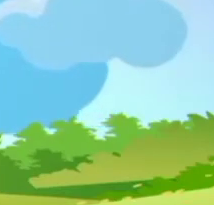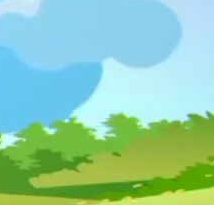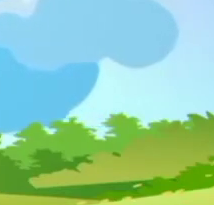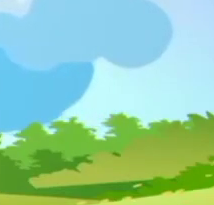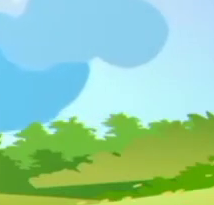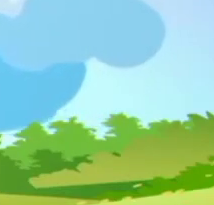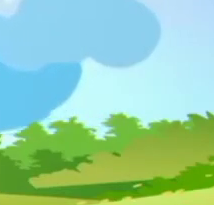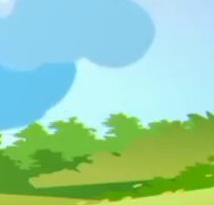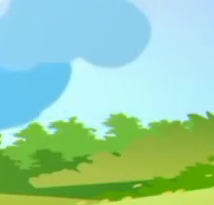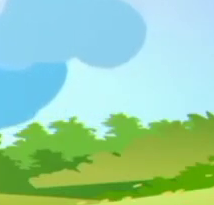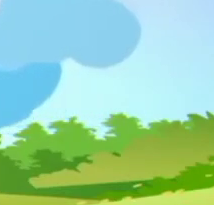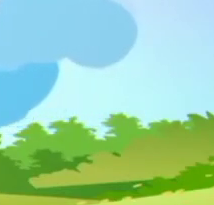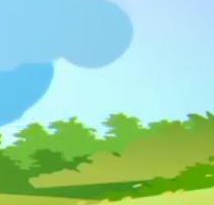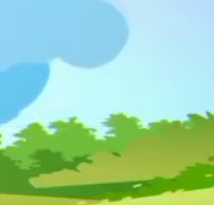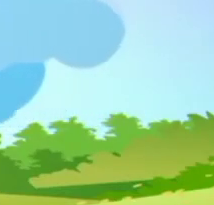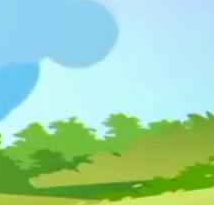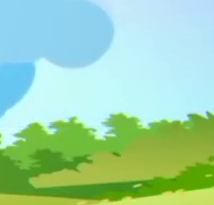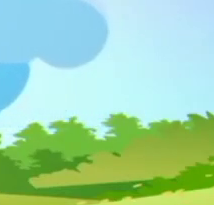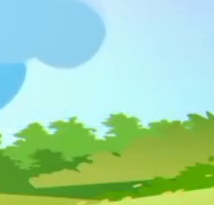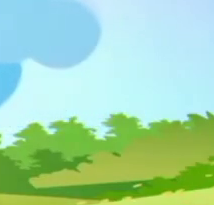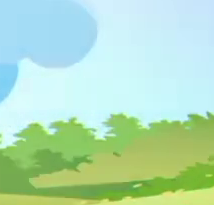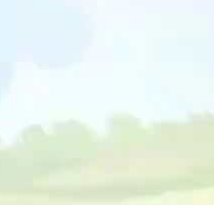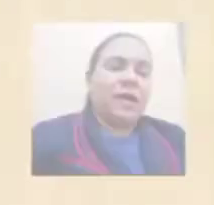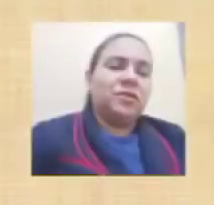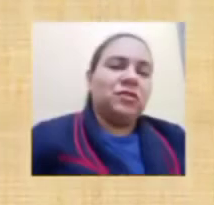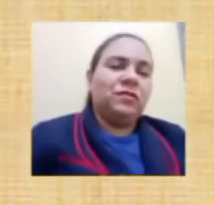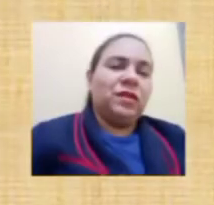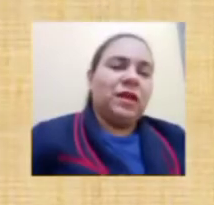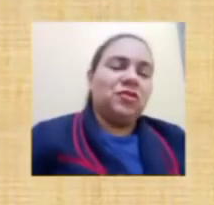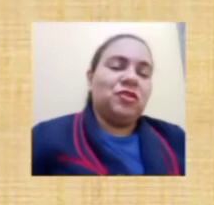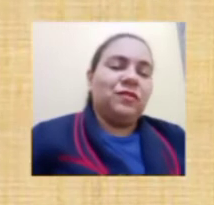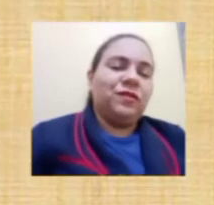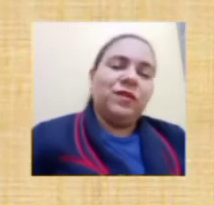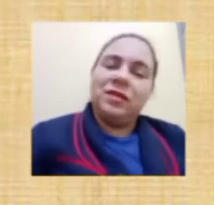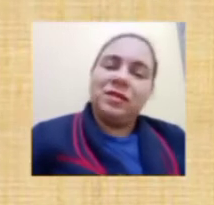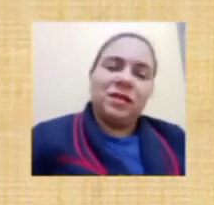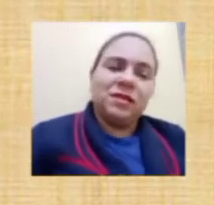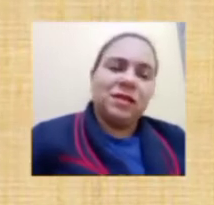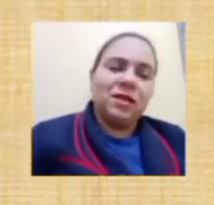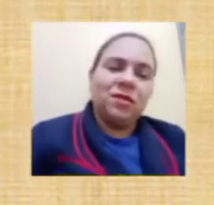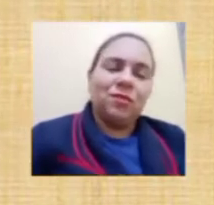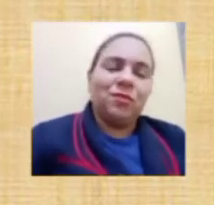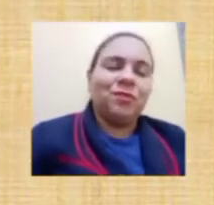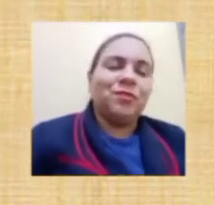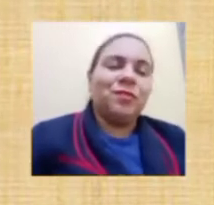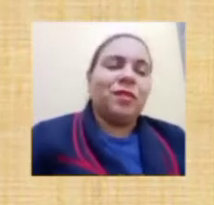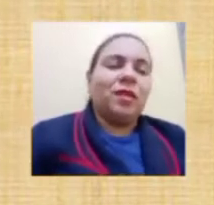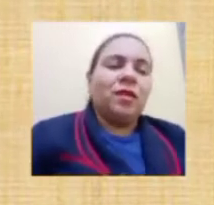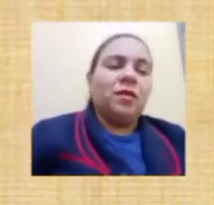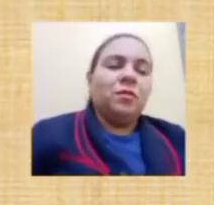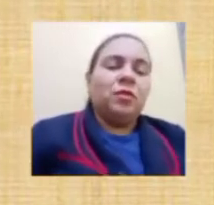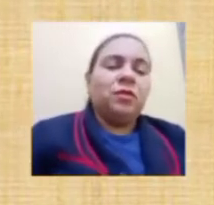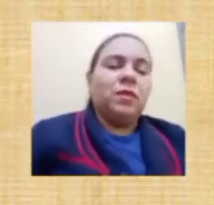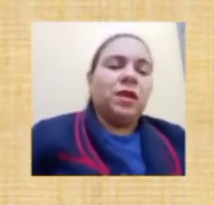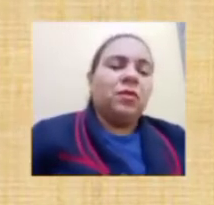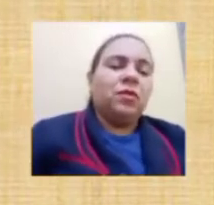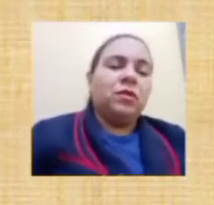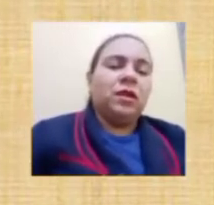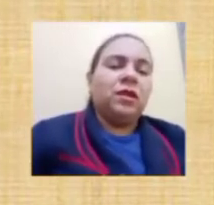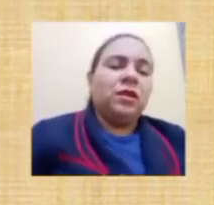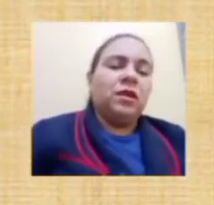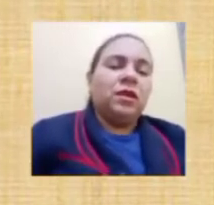e faça aí o correto para você poder estudar direitinho. E aí nós vamos estar nos vendo aí na próxima semana,